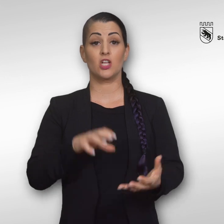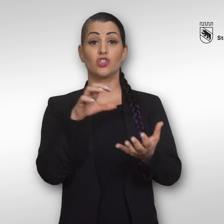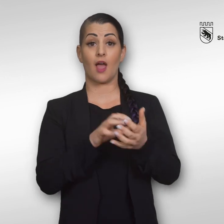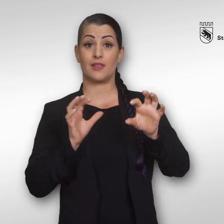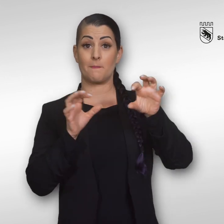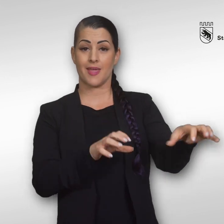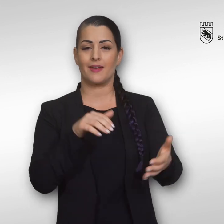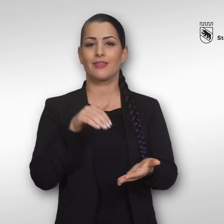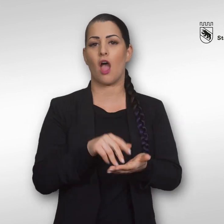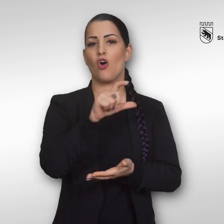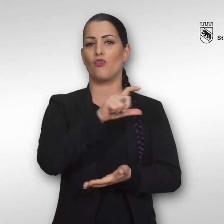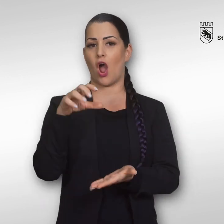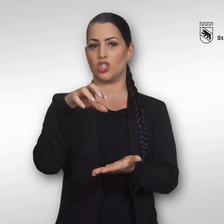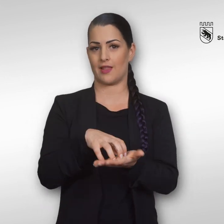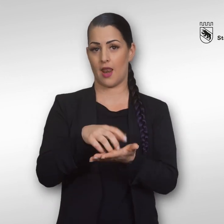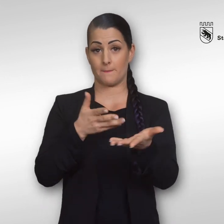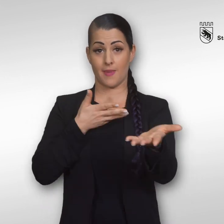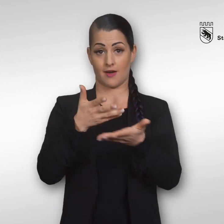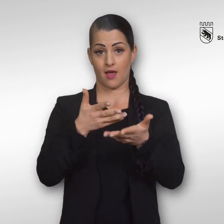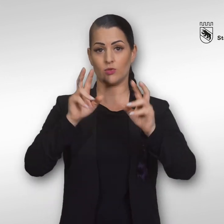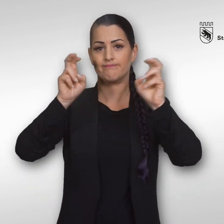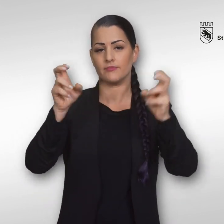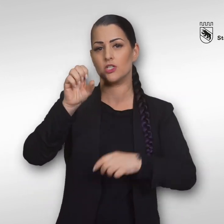Die Stadt Bern hat eine Fachstelle Stalking-Beratung.